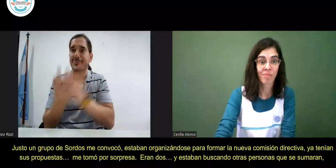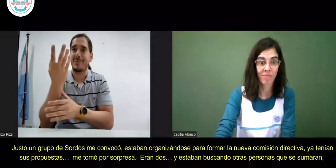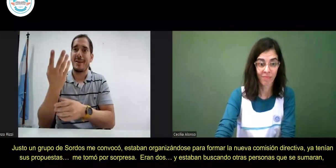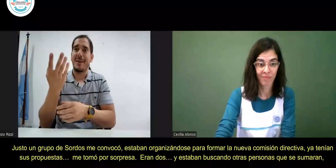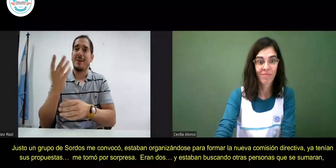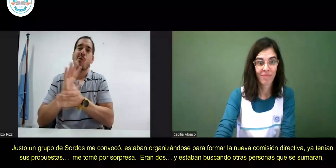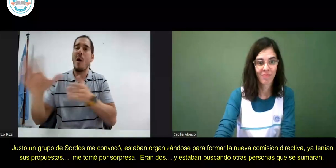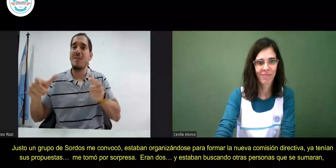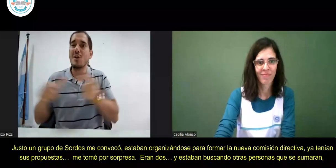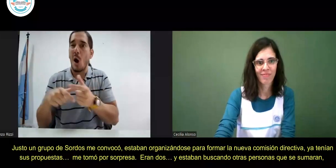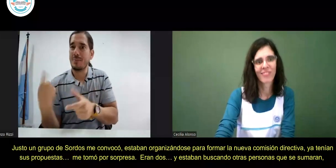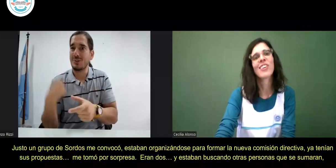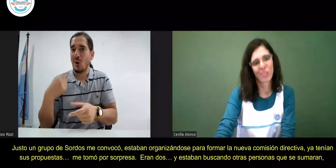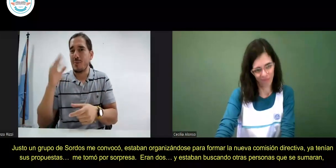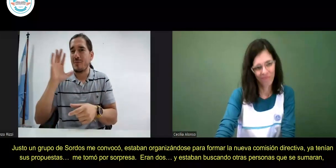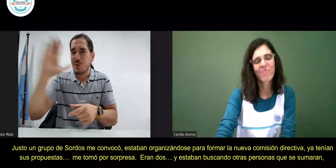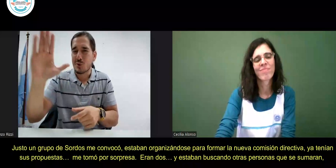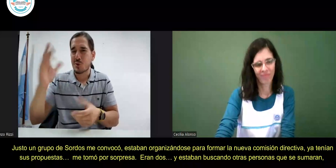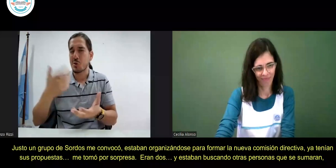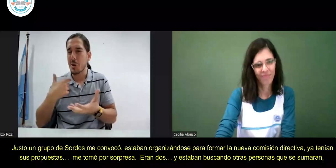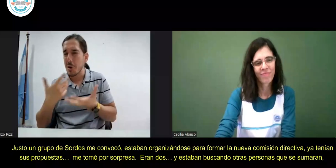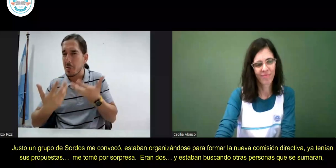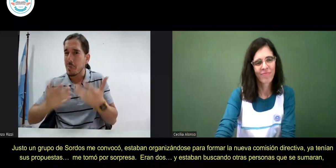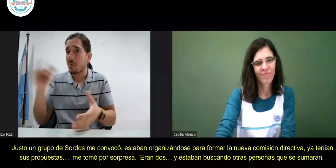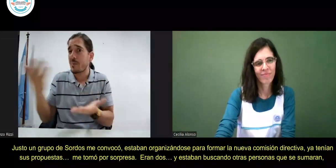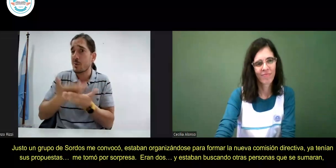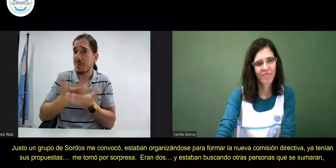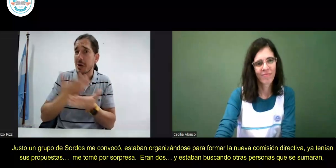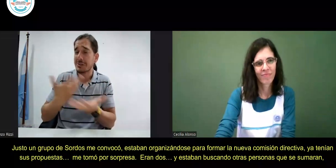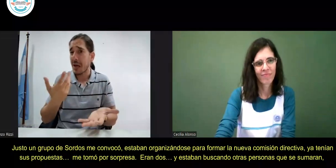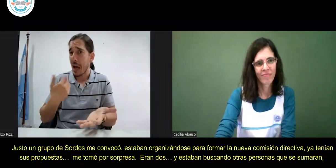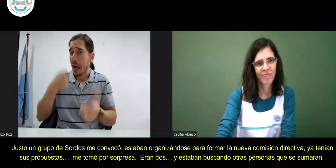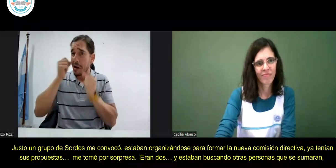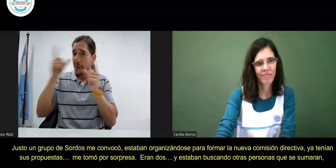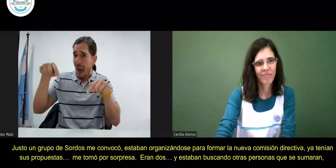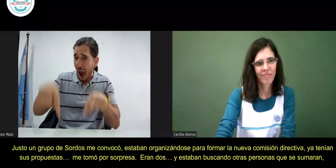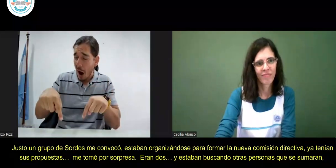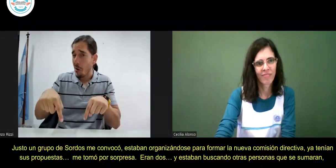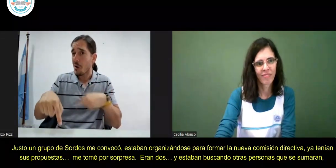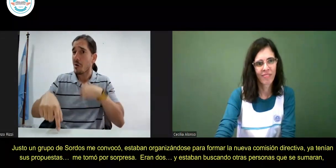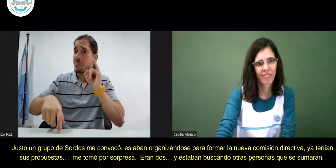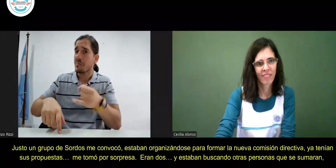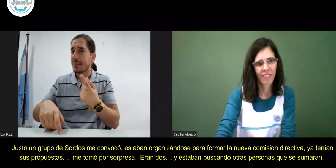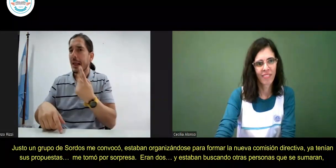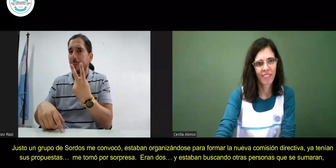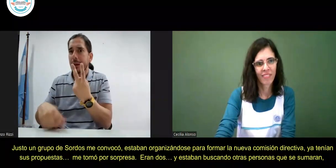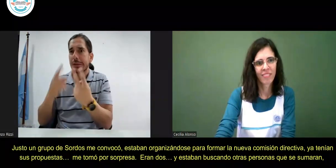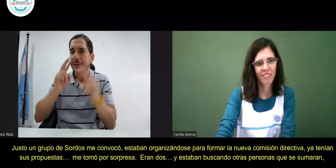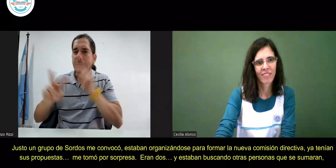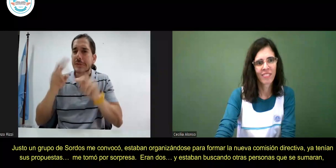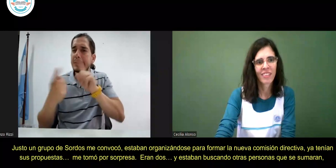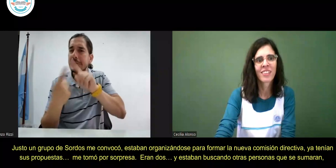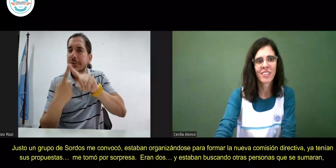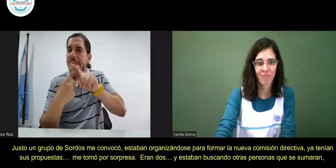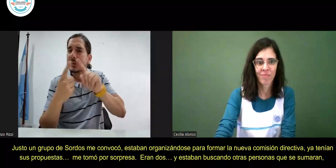Justo un grupo de sordos me convocó, estaban organizándose para formar la nueva comisión directiva, ya tenían propuestas, me tomó